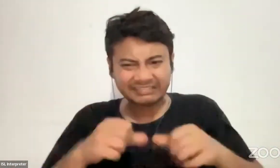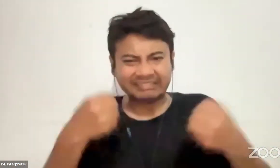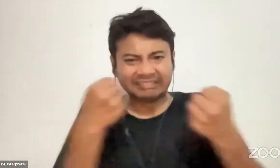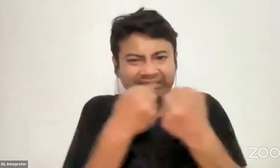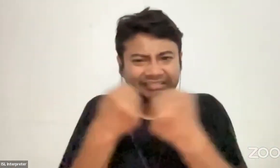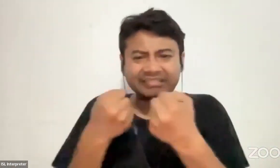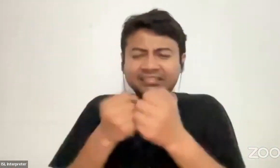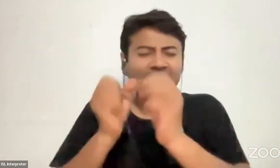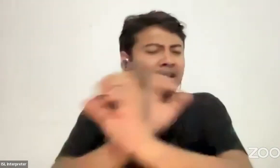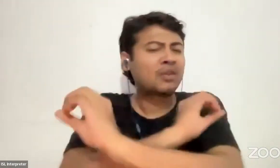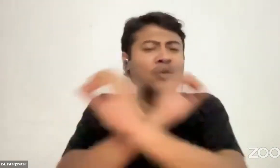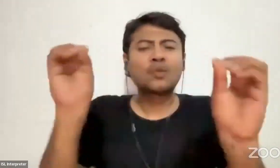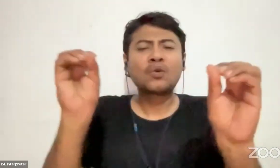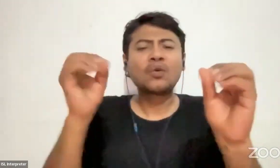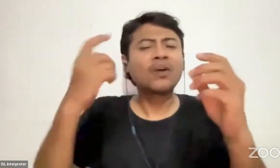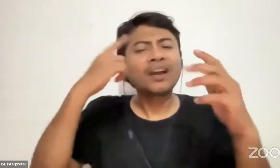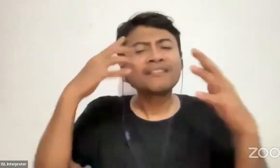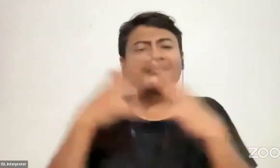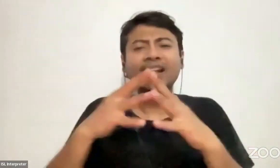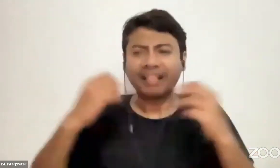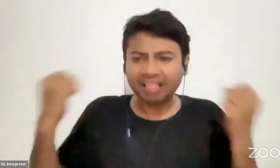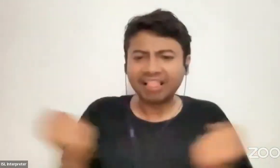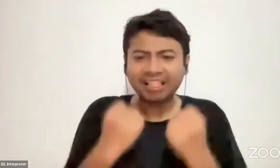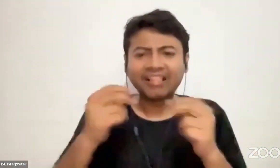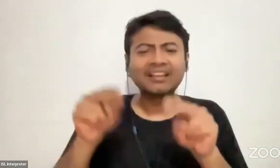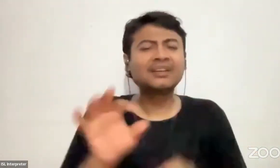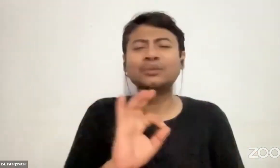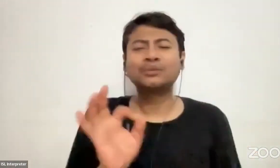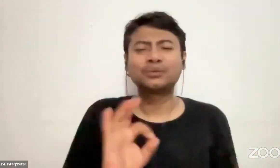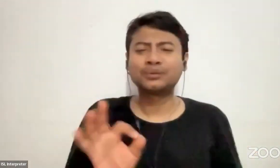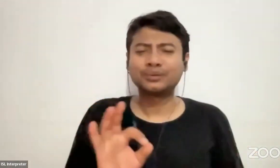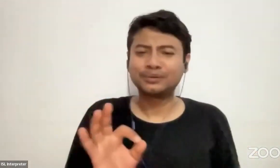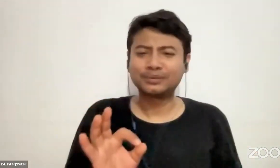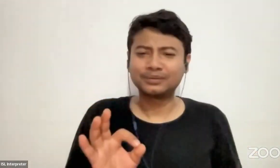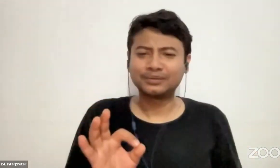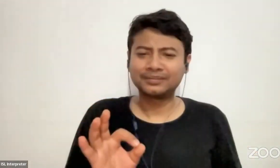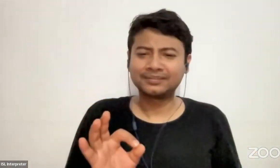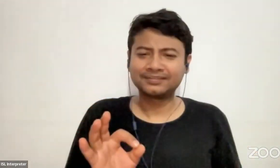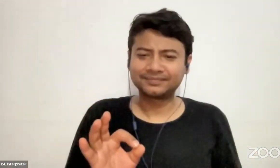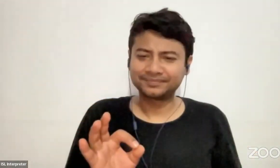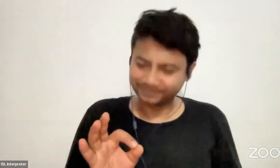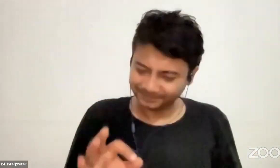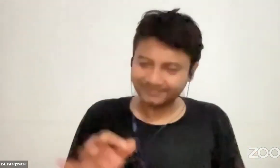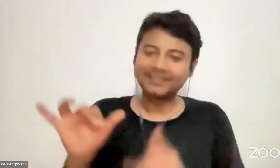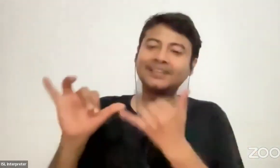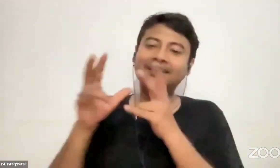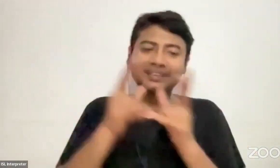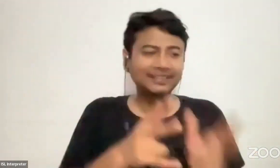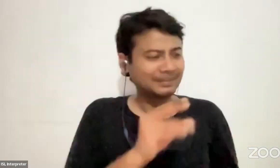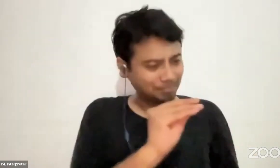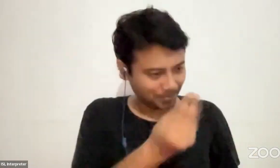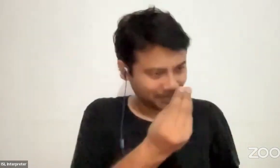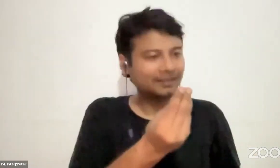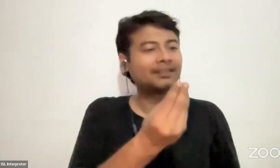तो इसलिए भगवान यही कह रहे हैं कि मेरे भक्त बनो, उससे क्या होगा, मेरे परम धाम को तुम जा सकोगे।